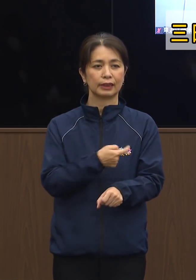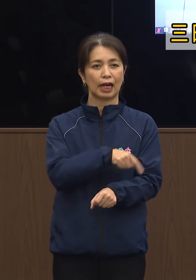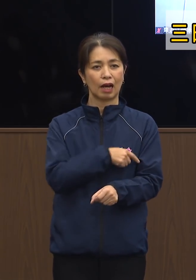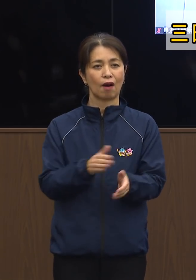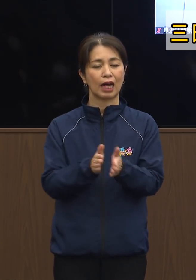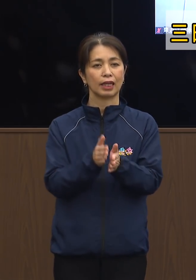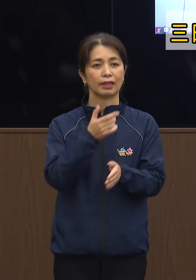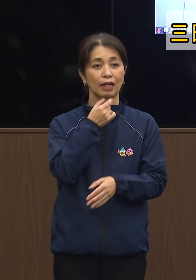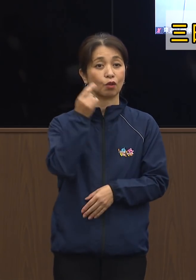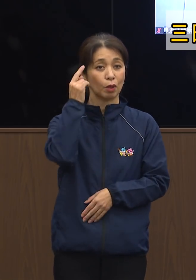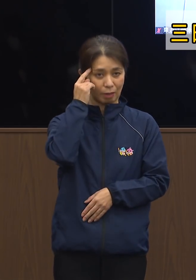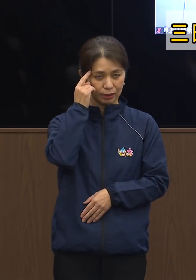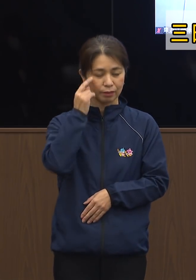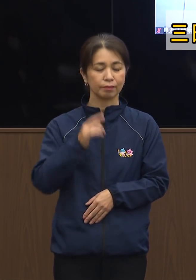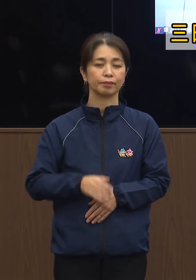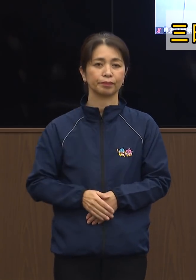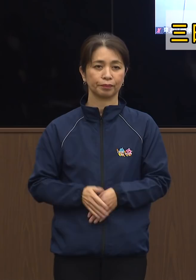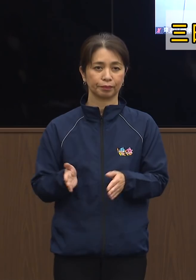本日